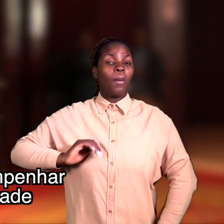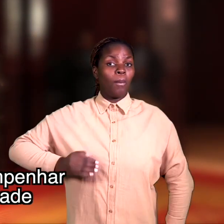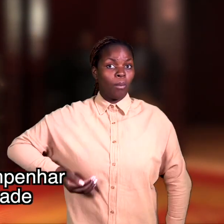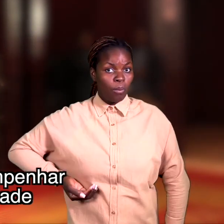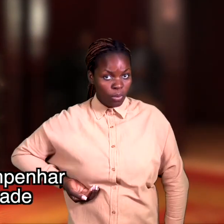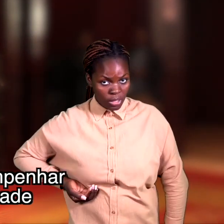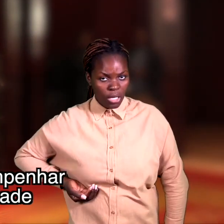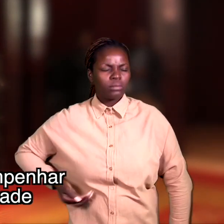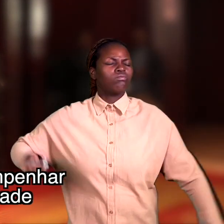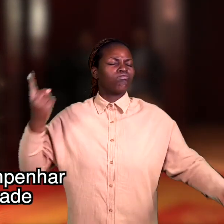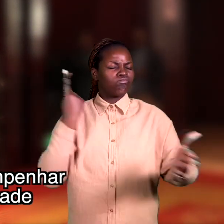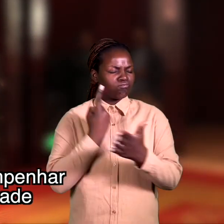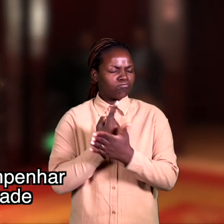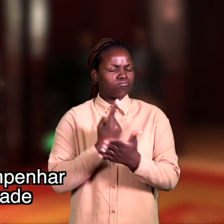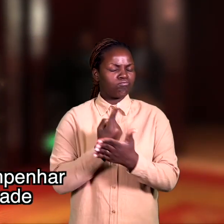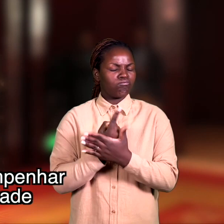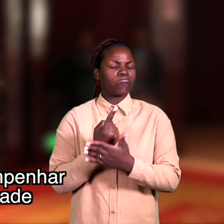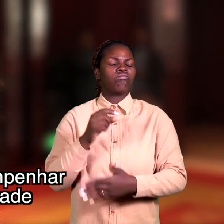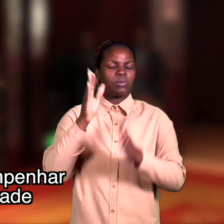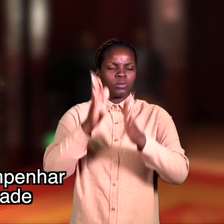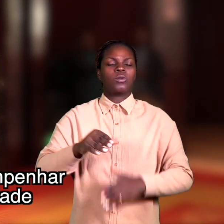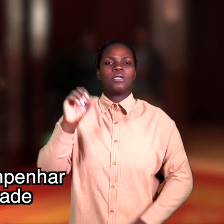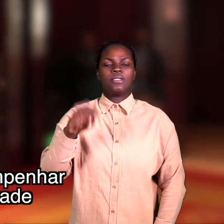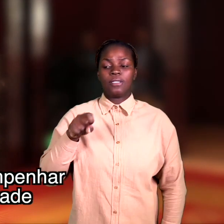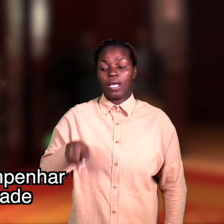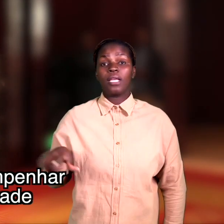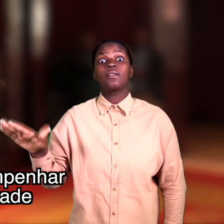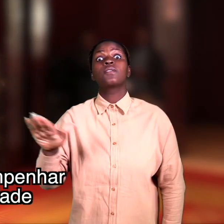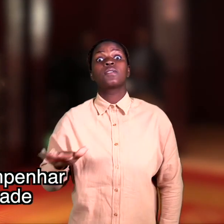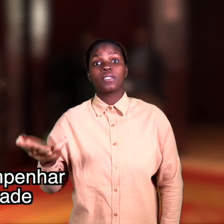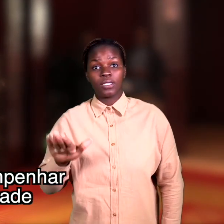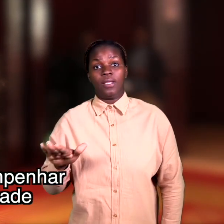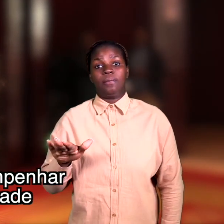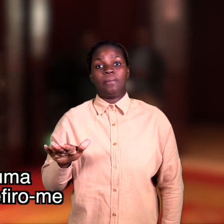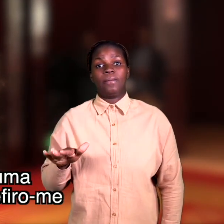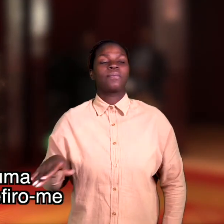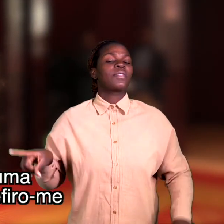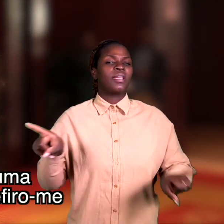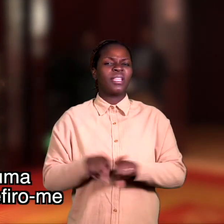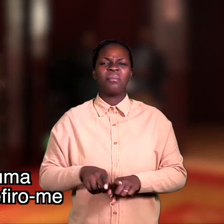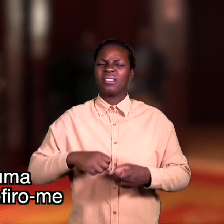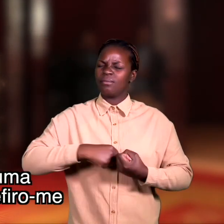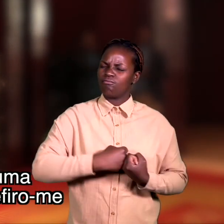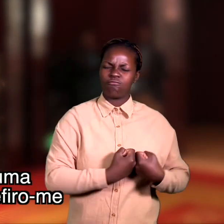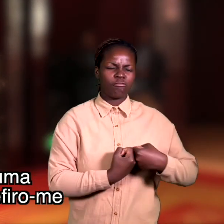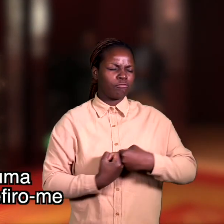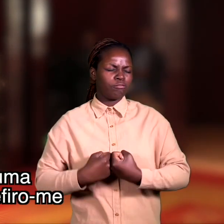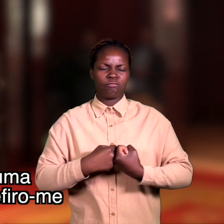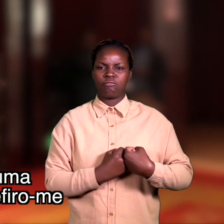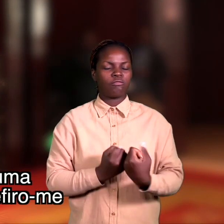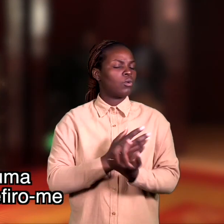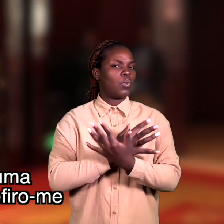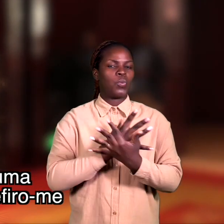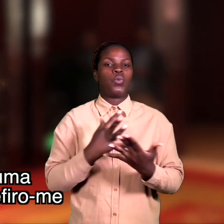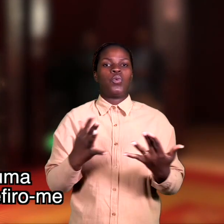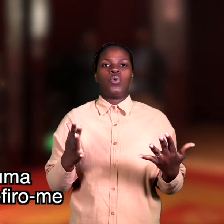ela desempenhar um papel preponderante na sociedade e enfrentar maiores desafios que uma